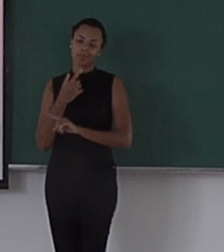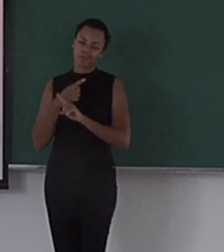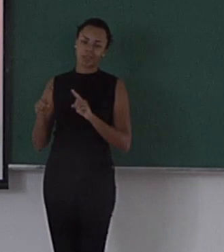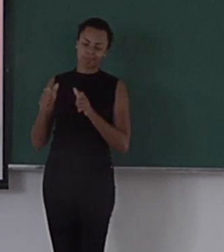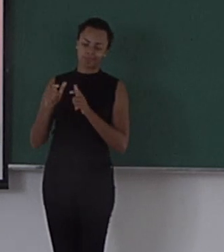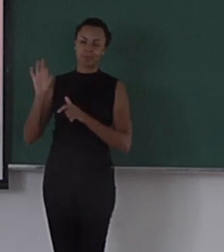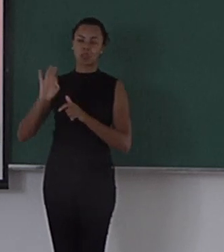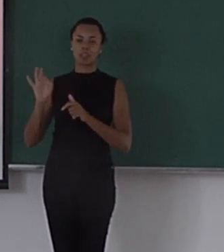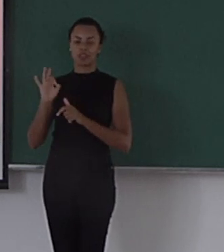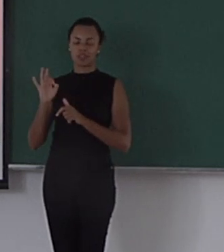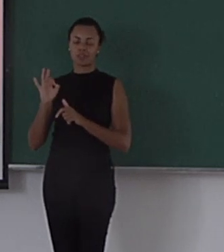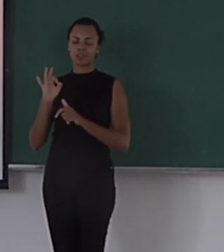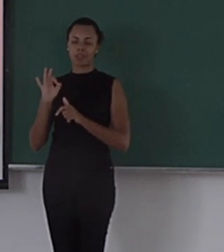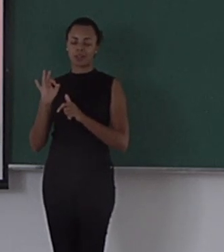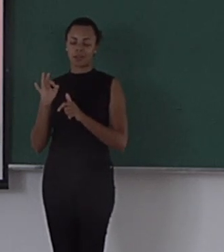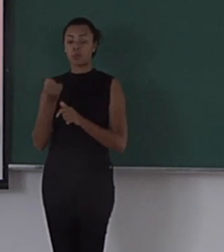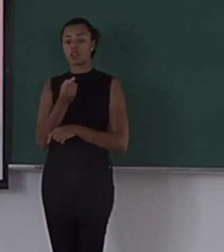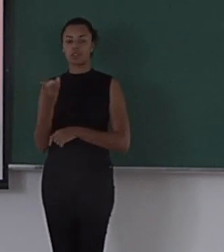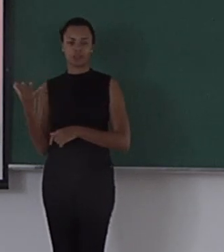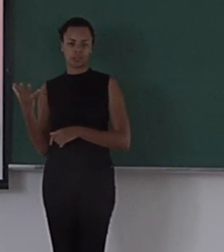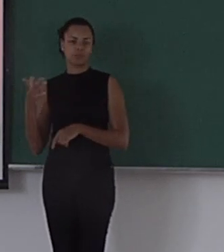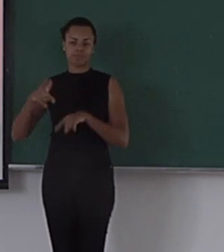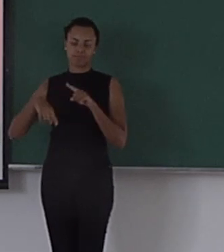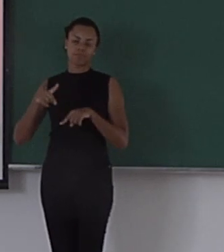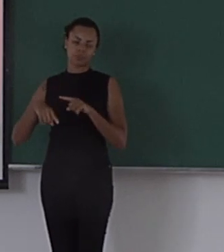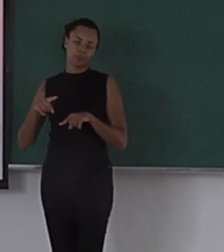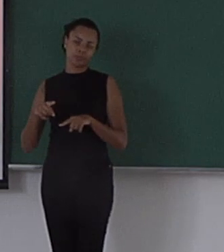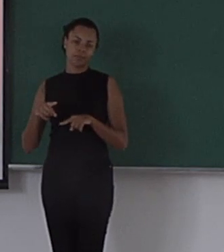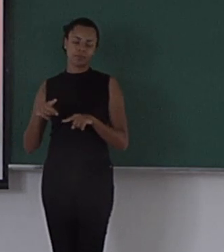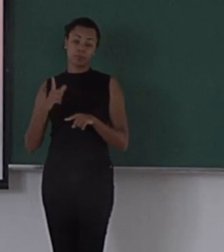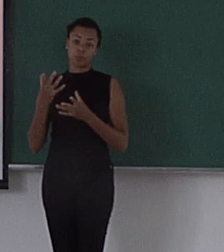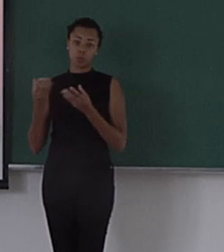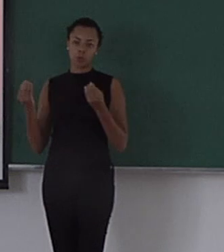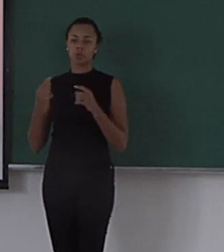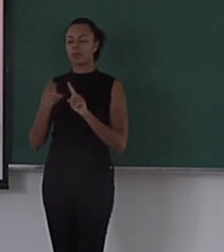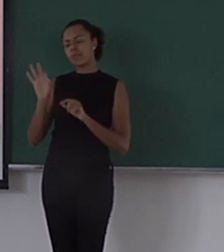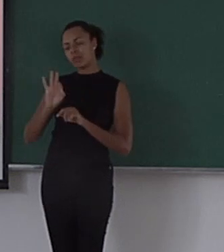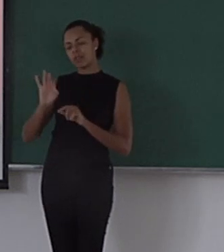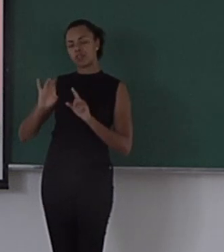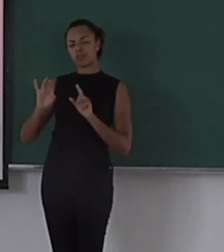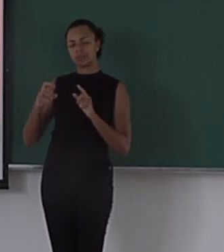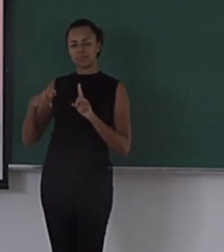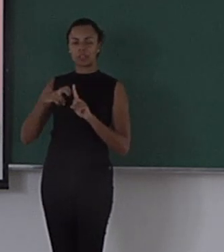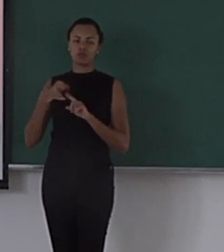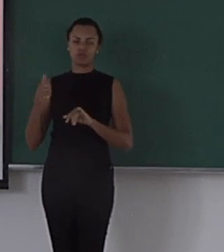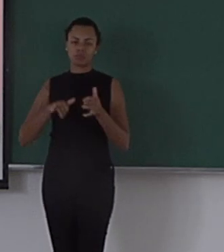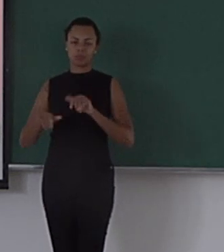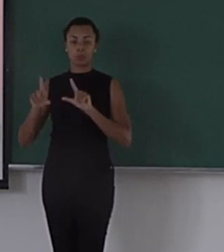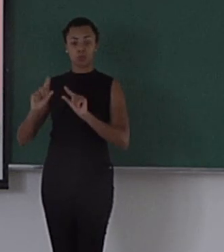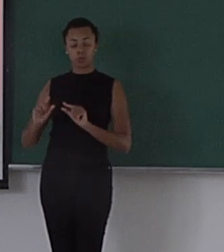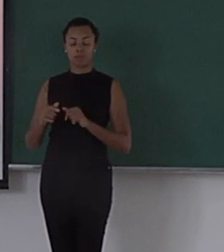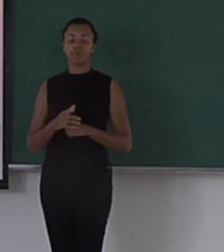número de substâncias aí que podem danificar, ainda é pequeno o percentual. E